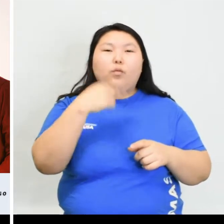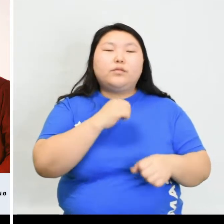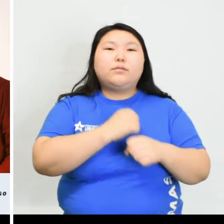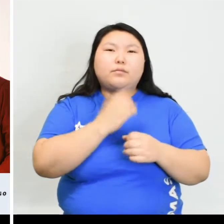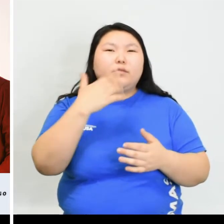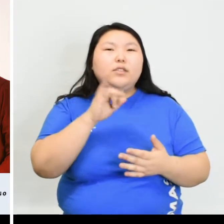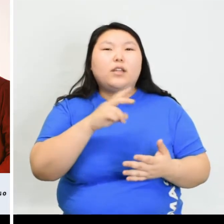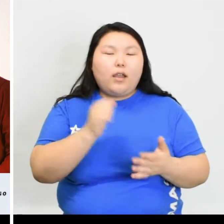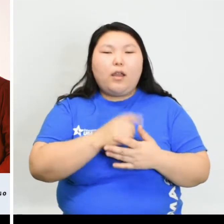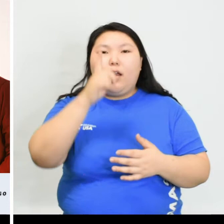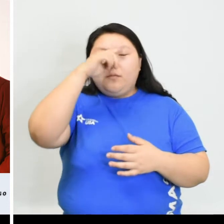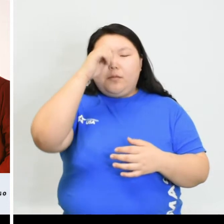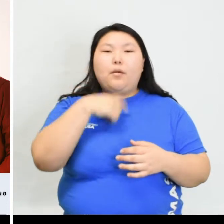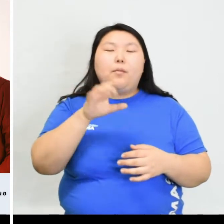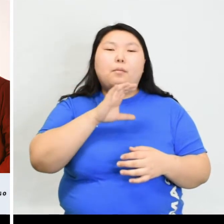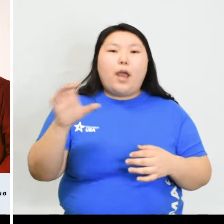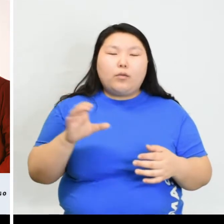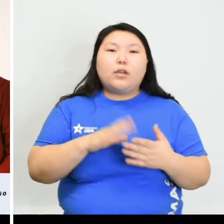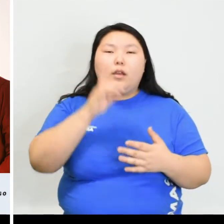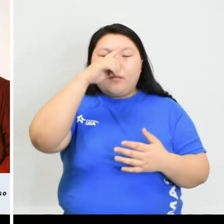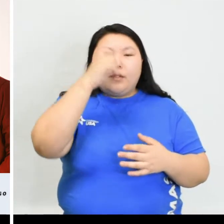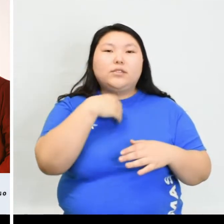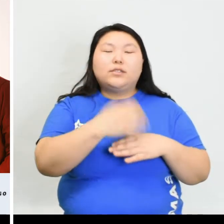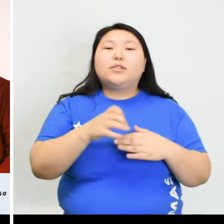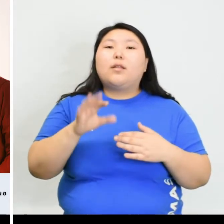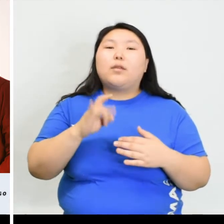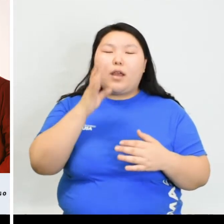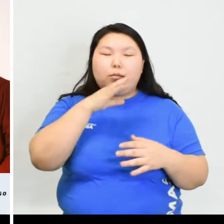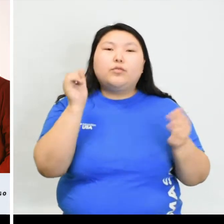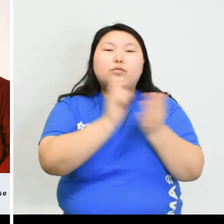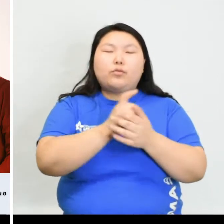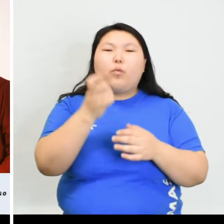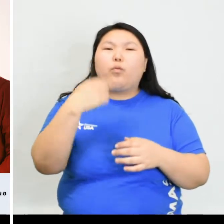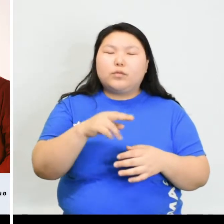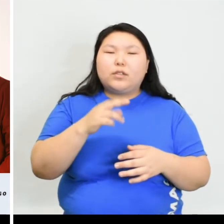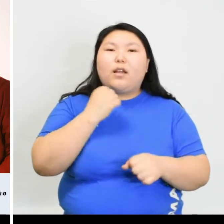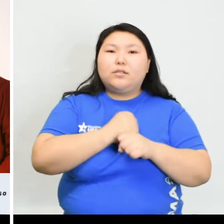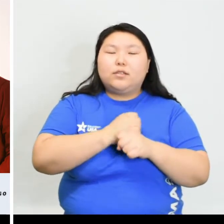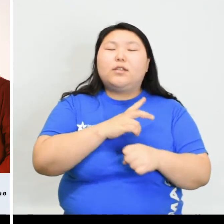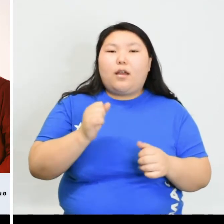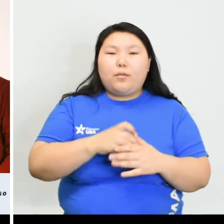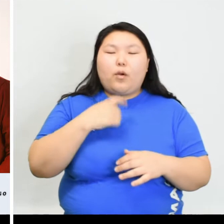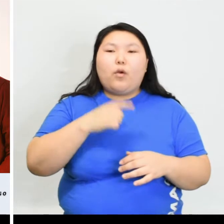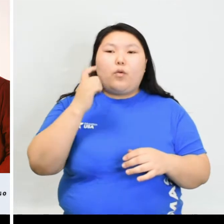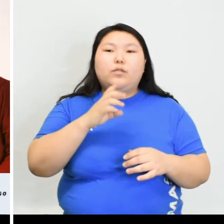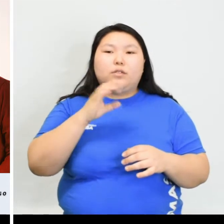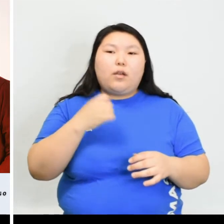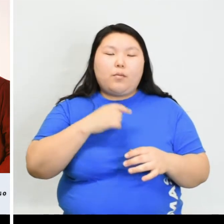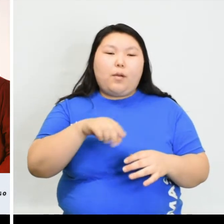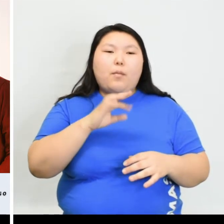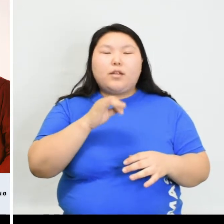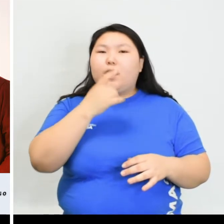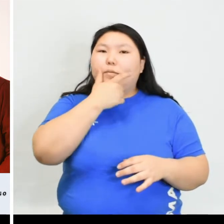байлаа. Эрүүл мэндийн байгууллага те эрүүл мэндийн салбар маань бас айгүй жоохон хүндрэлтэй ажиллалаа. Хүмүүсээ вакцины шилж амжихгүй